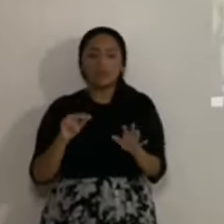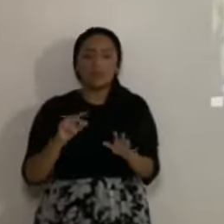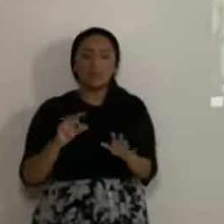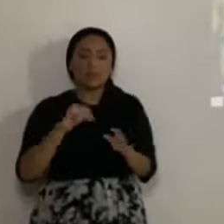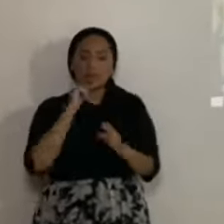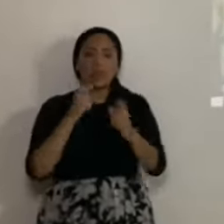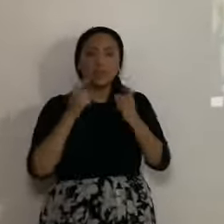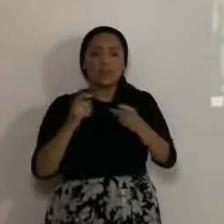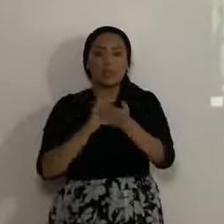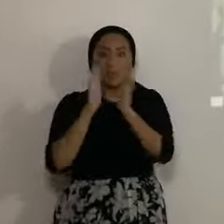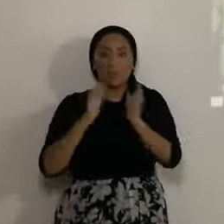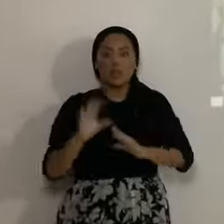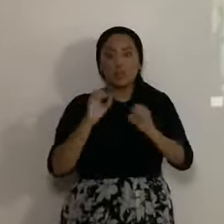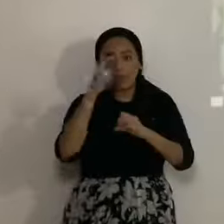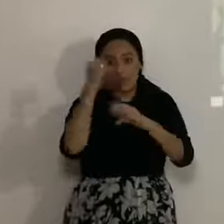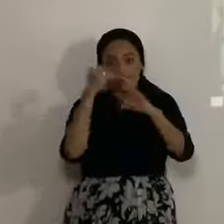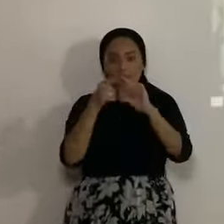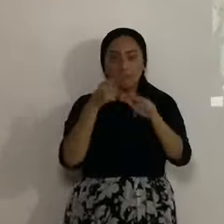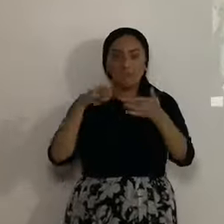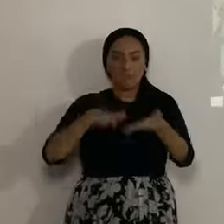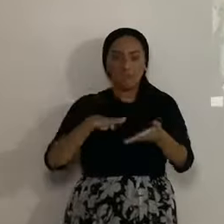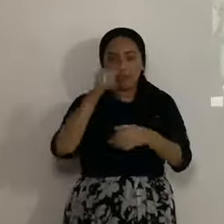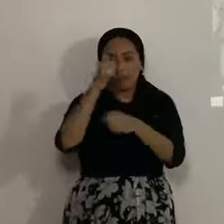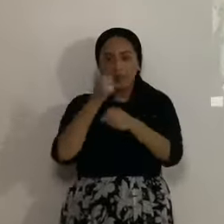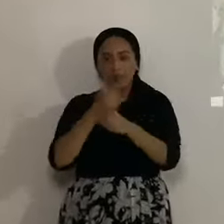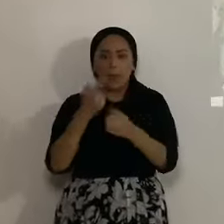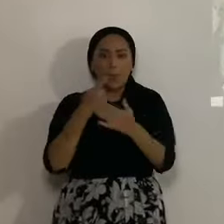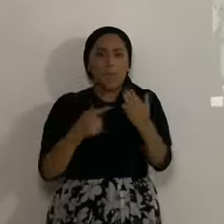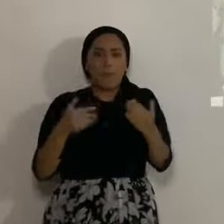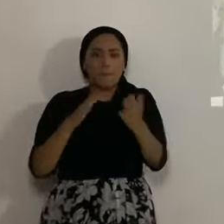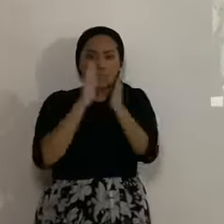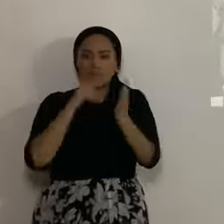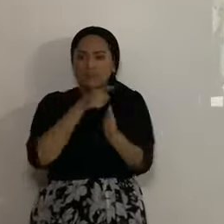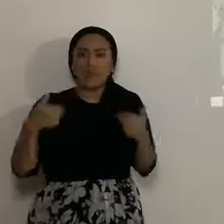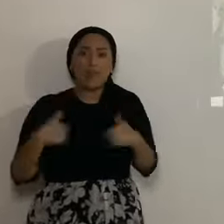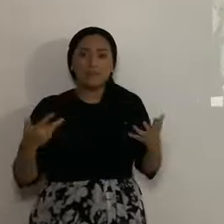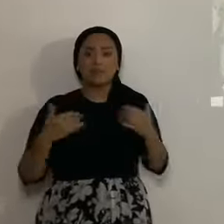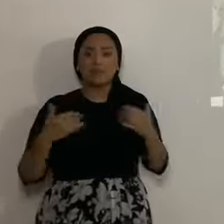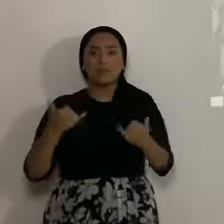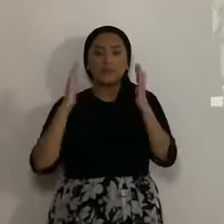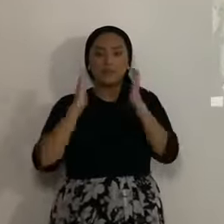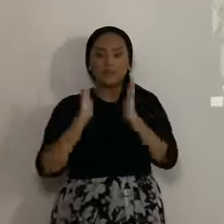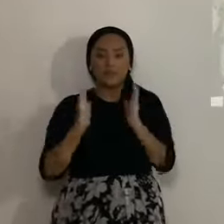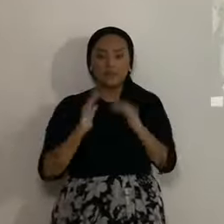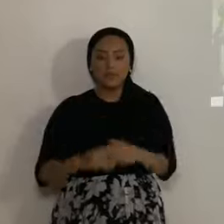dar paz, porque son mensajeros de muerte, hermanos, que paz van a tener. Ahora, mucha atención,